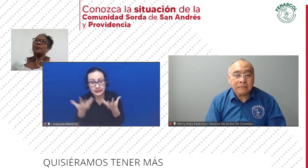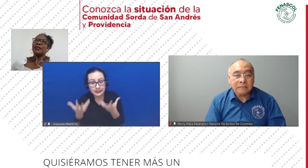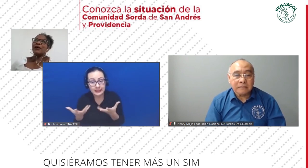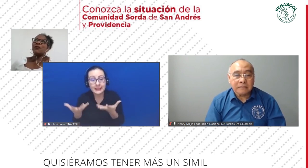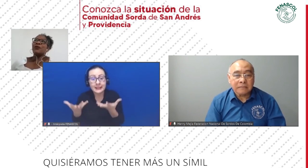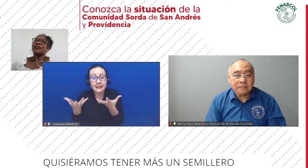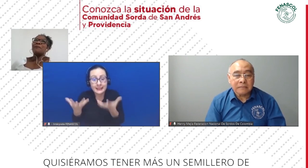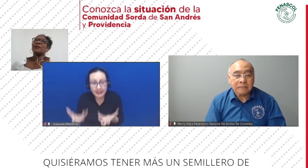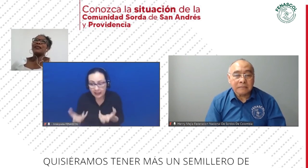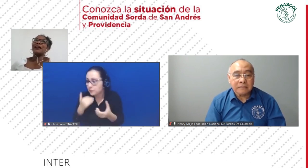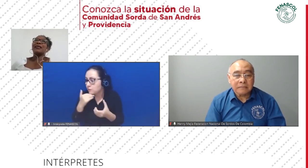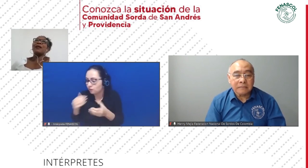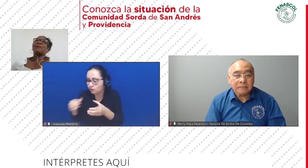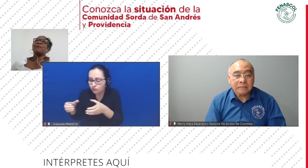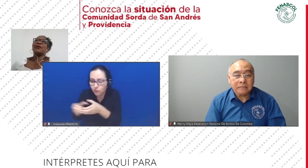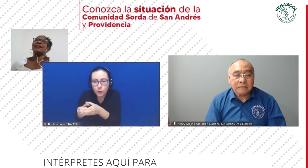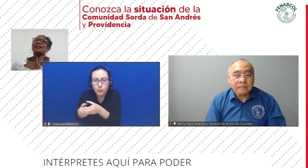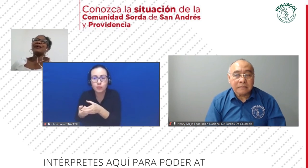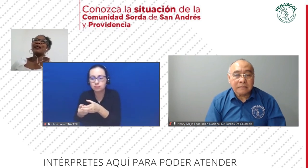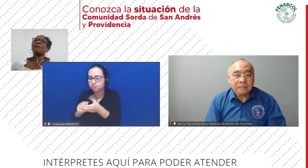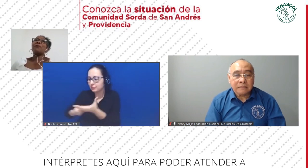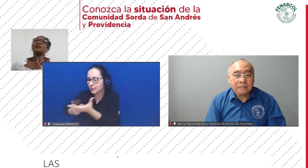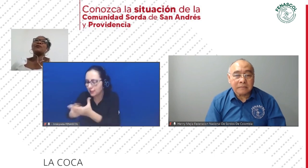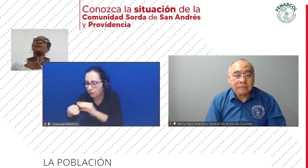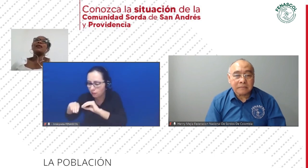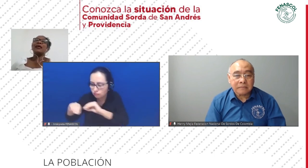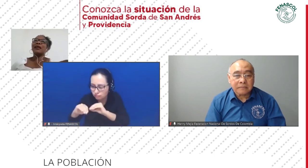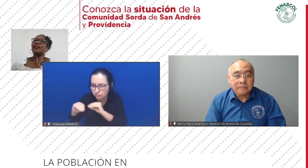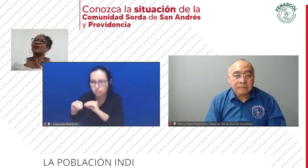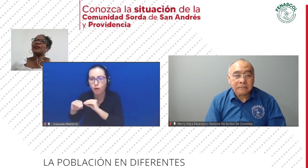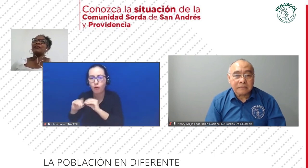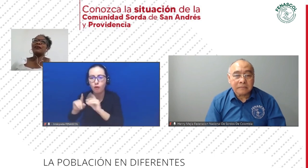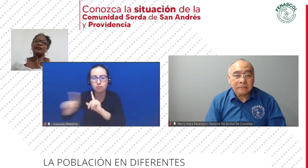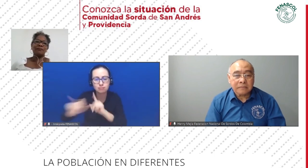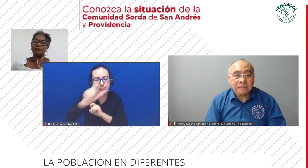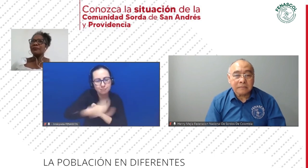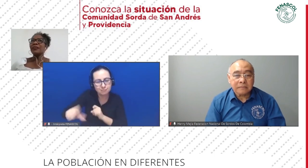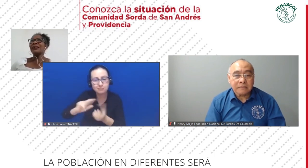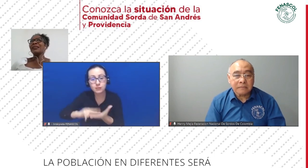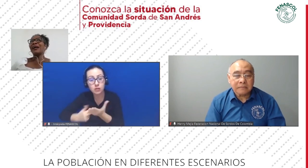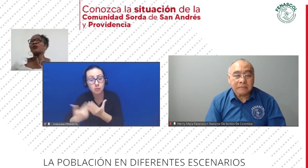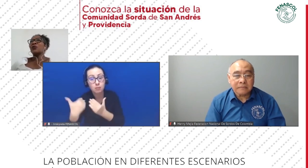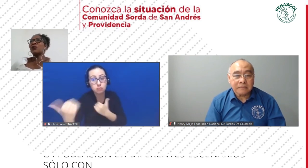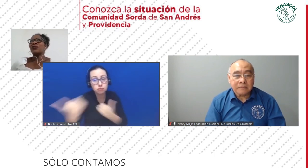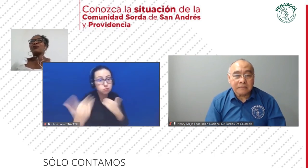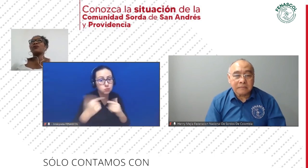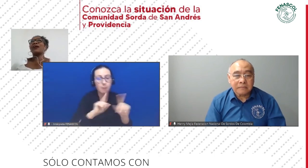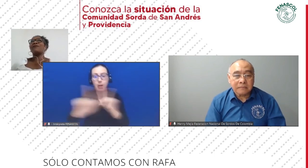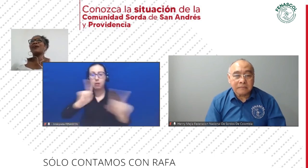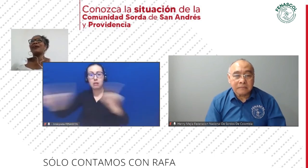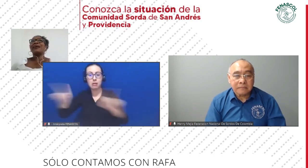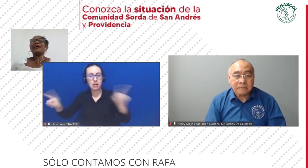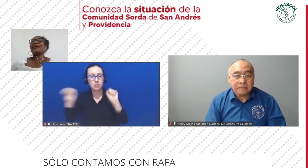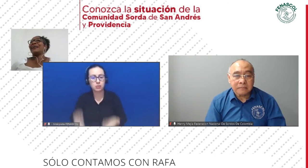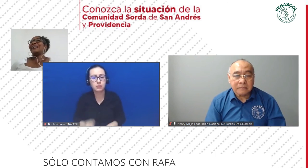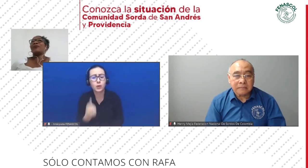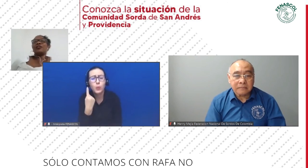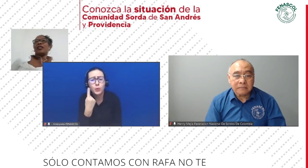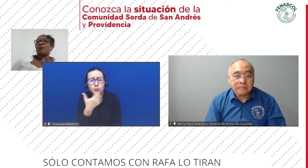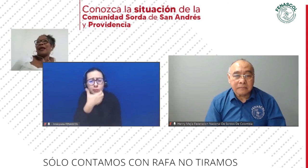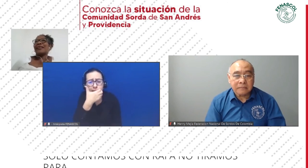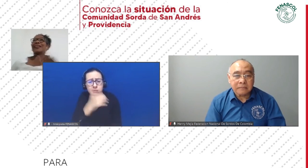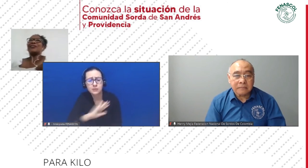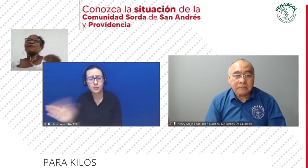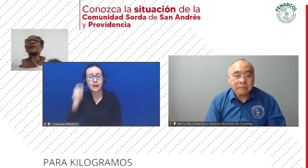un semillero de intérpretes aquí para poder atender a la población en diferentes escenarios solo contamos con rafa no